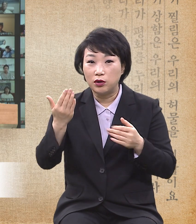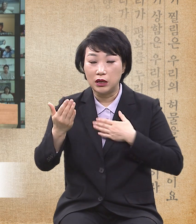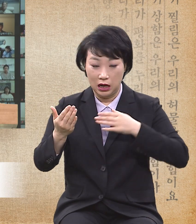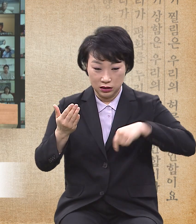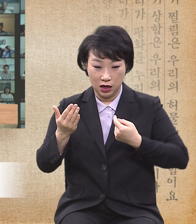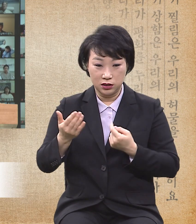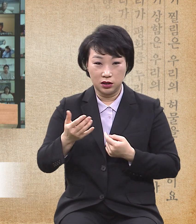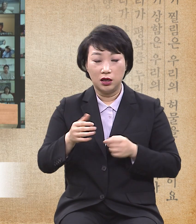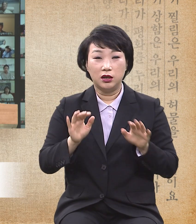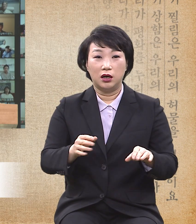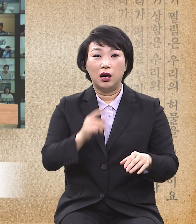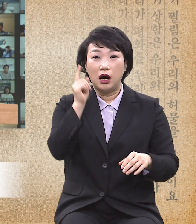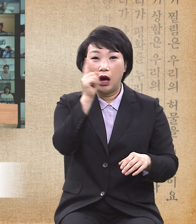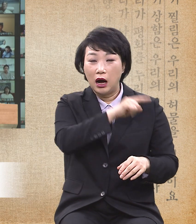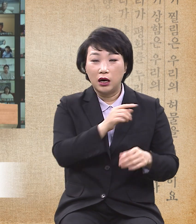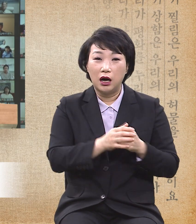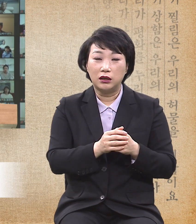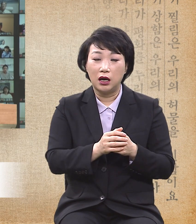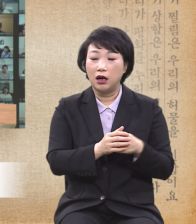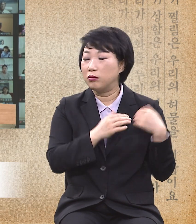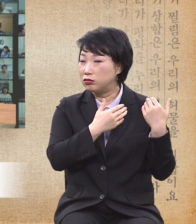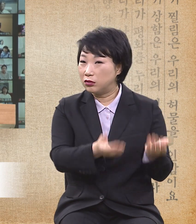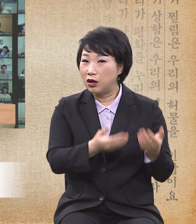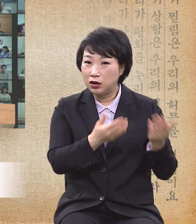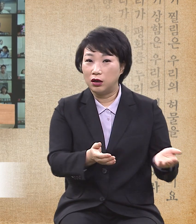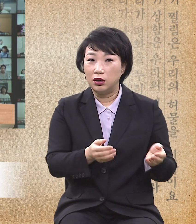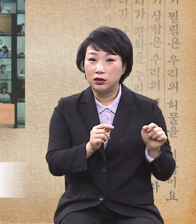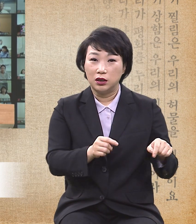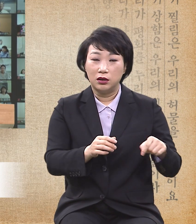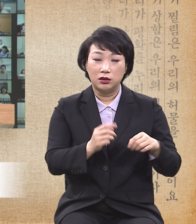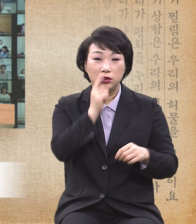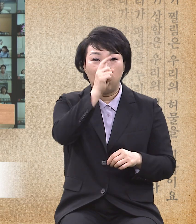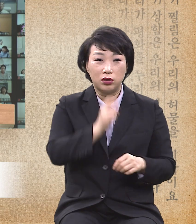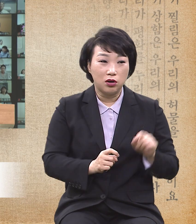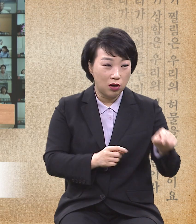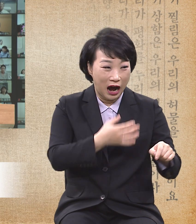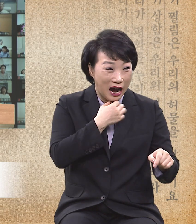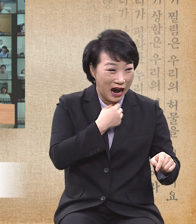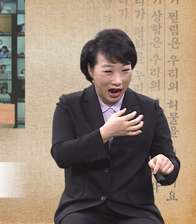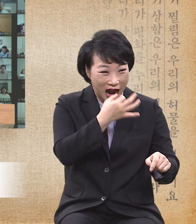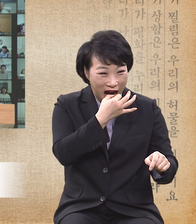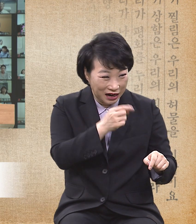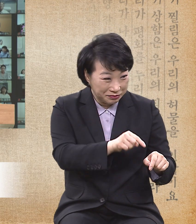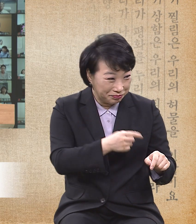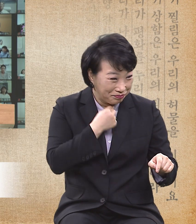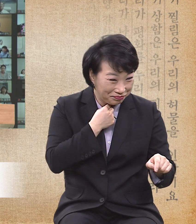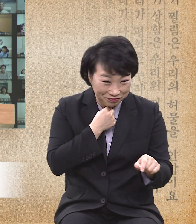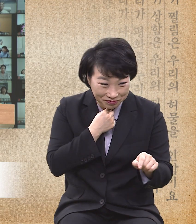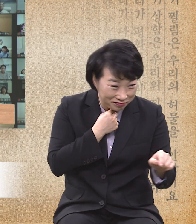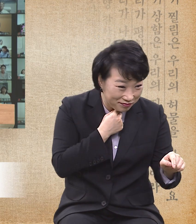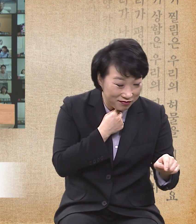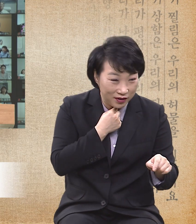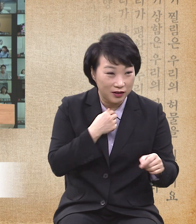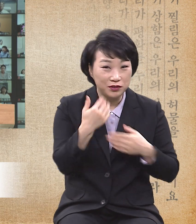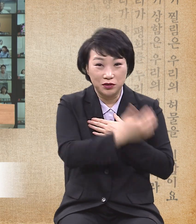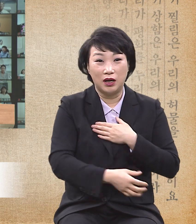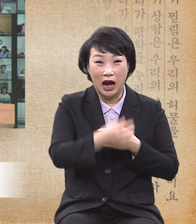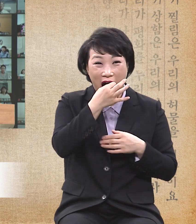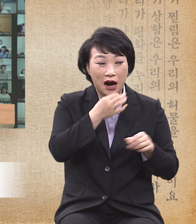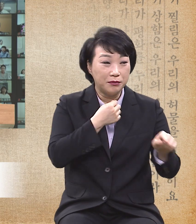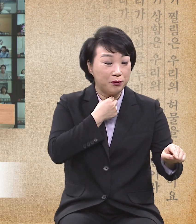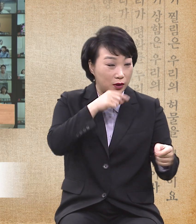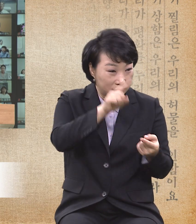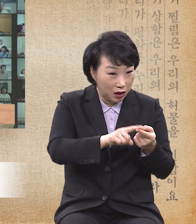자신을 방탕에 방임하여 모든 더러운 것을 욕심으로 행하되 육신의 요구대로 산다는 거예요.